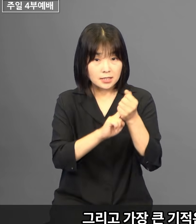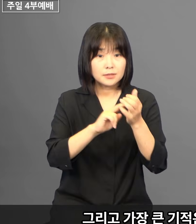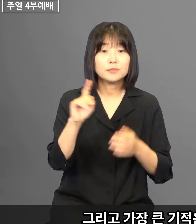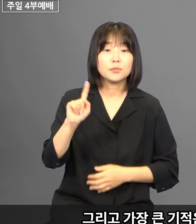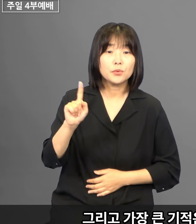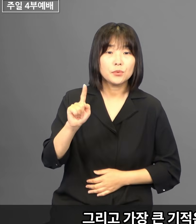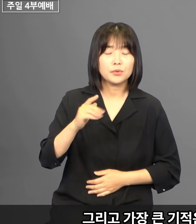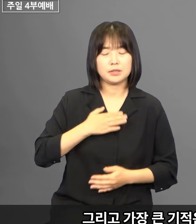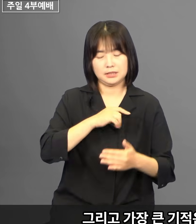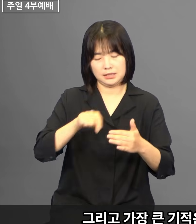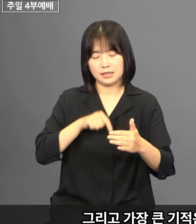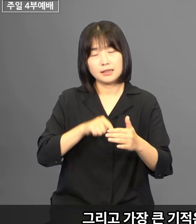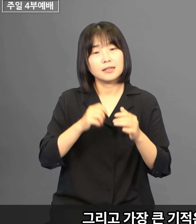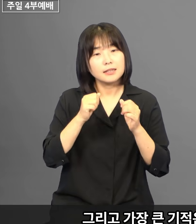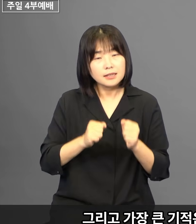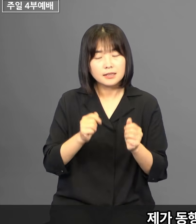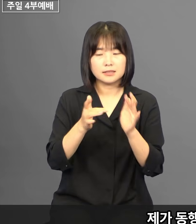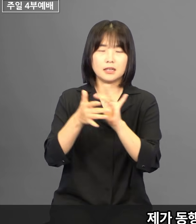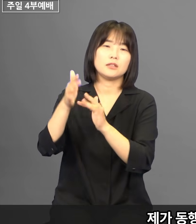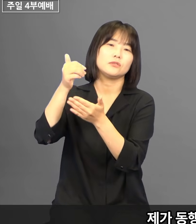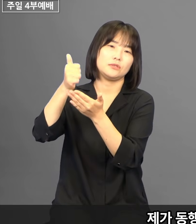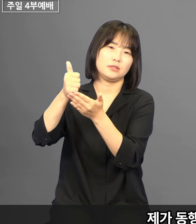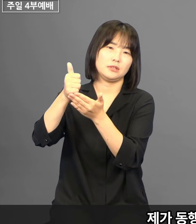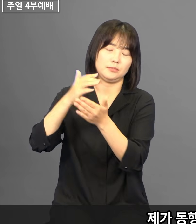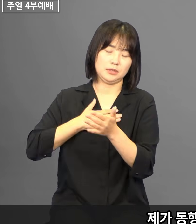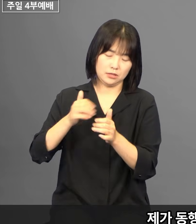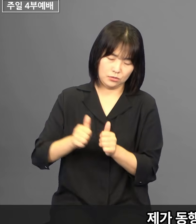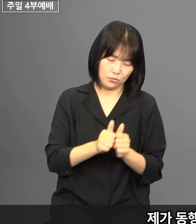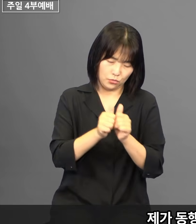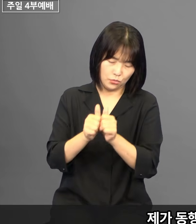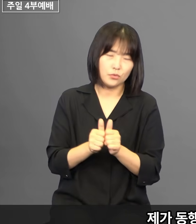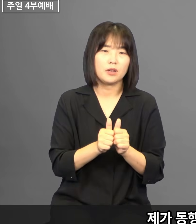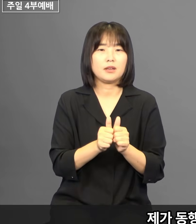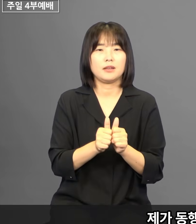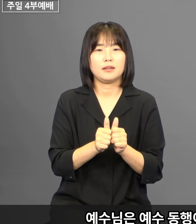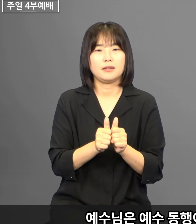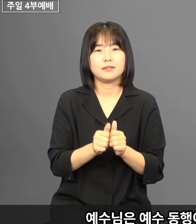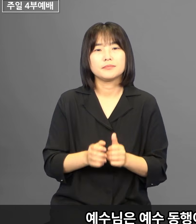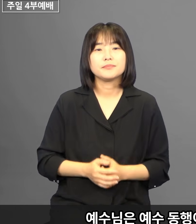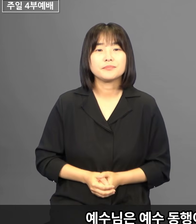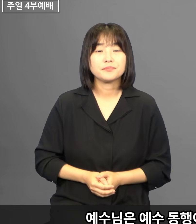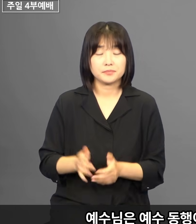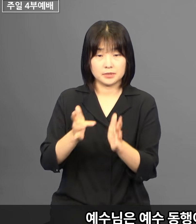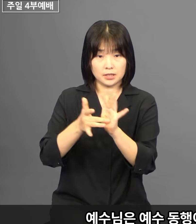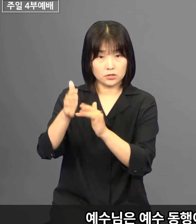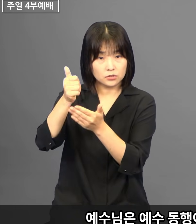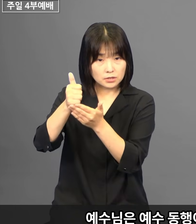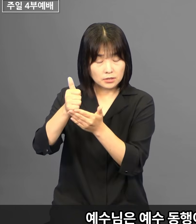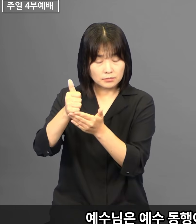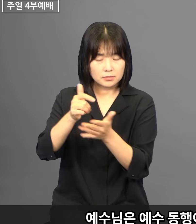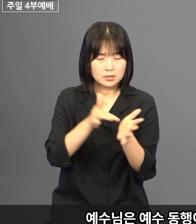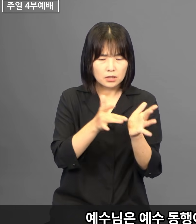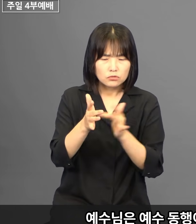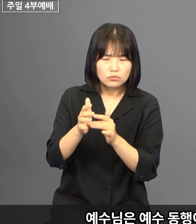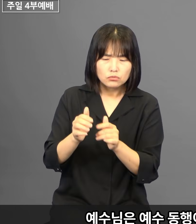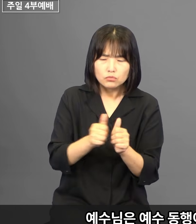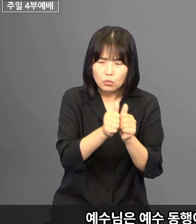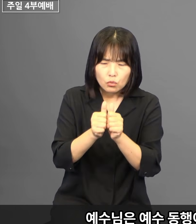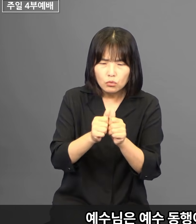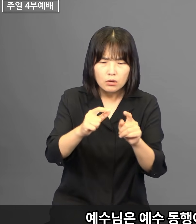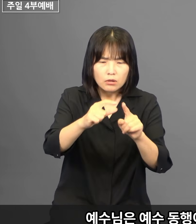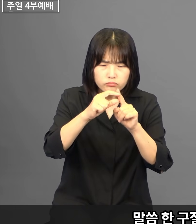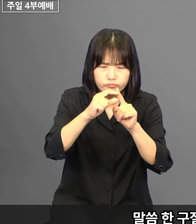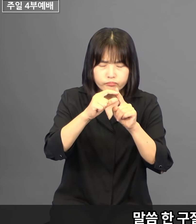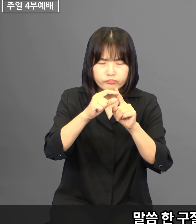바로 제 안에 계신 예수님과 제가 동행하게 된 것입니다. 예수님은 예수 동행이란 단어를 들어본 적도